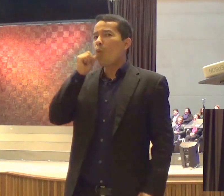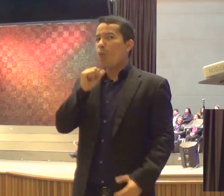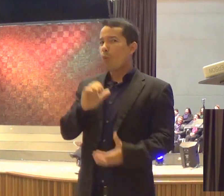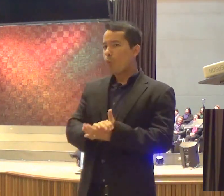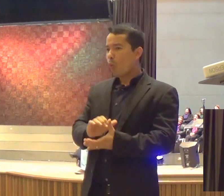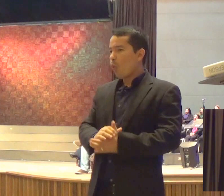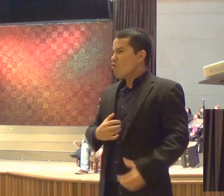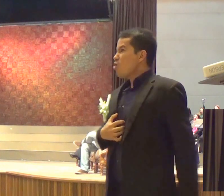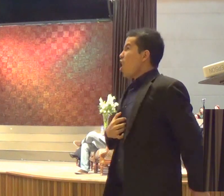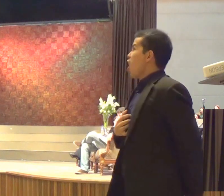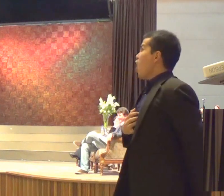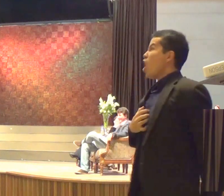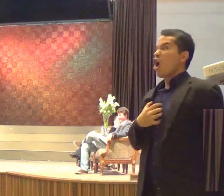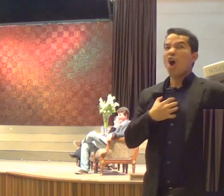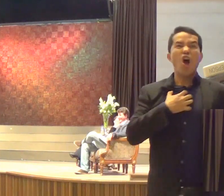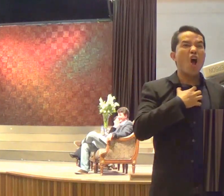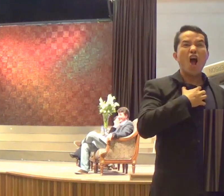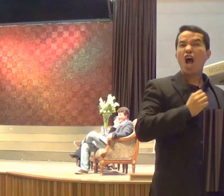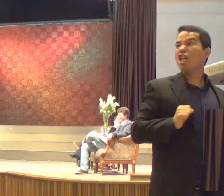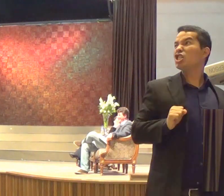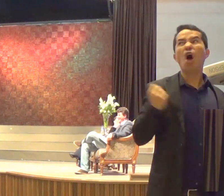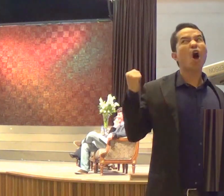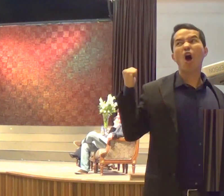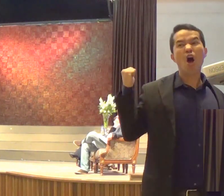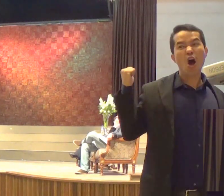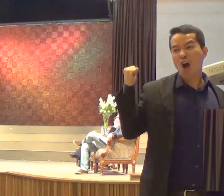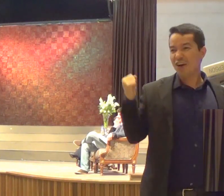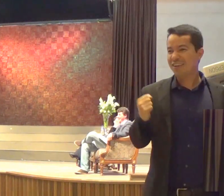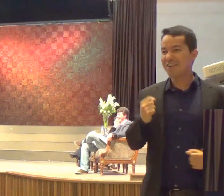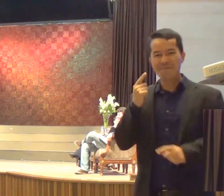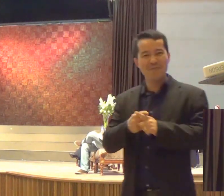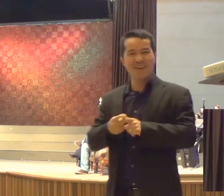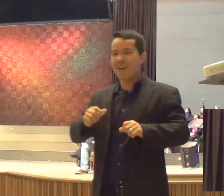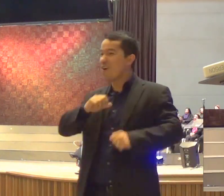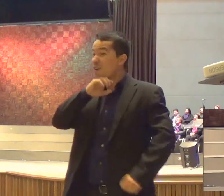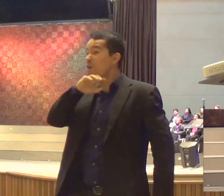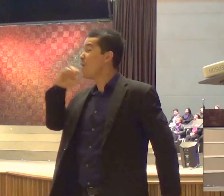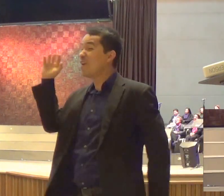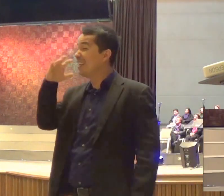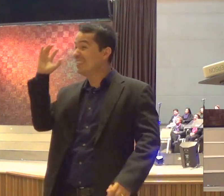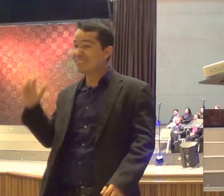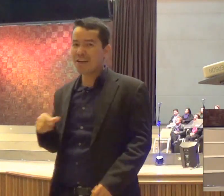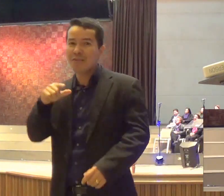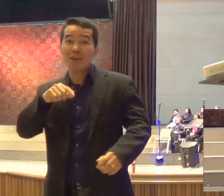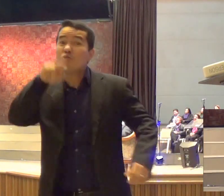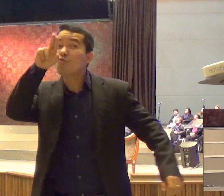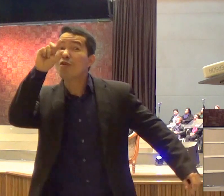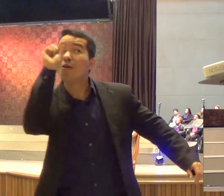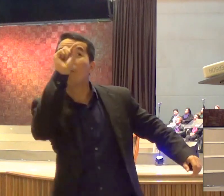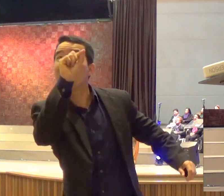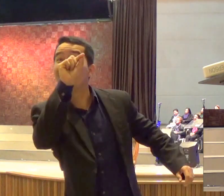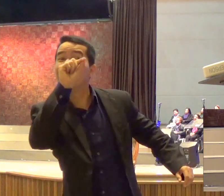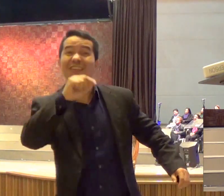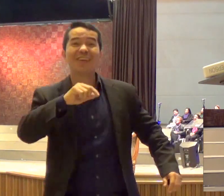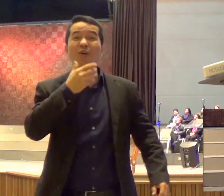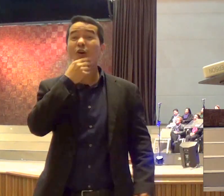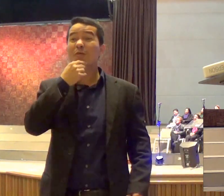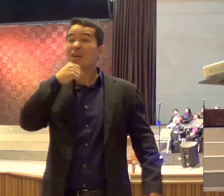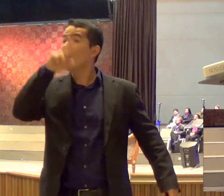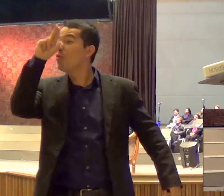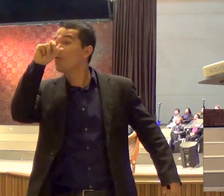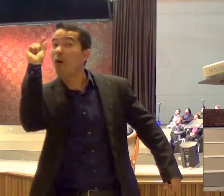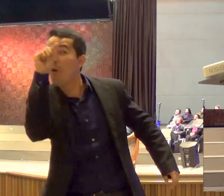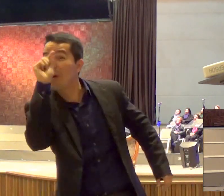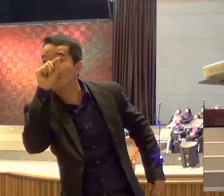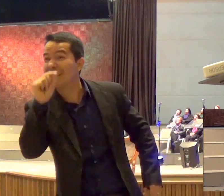que não diga mais o que eu lembro uma vez eu fui fazer uma viagem eu quero primeira vez que ele deixou as